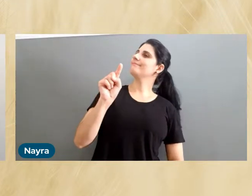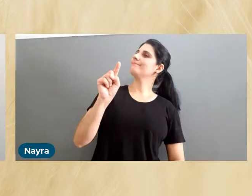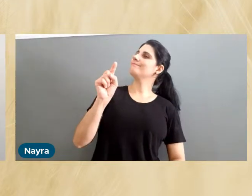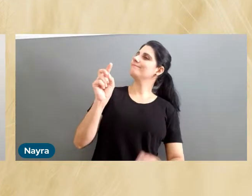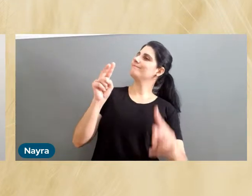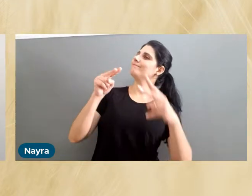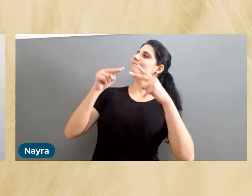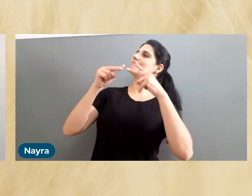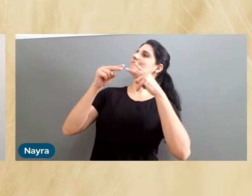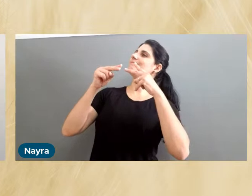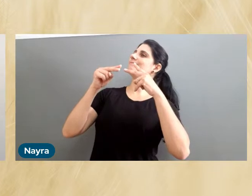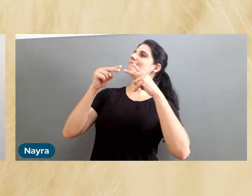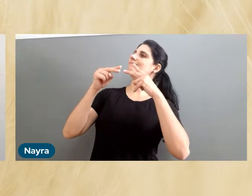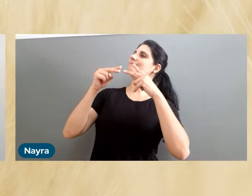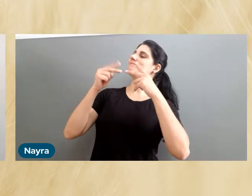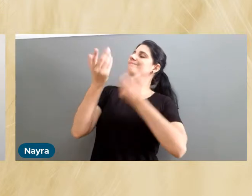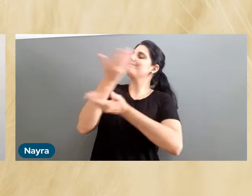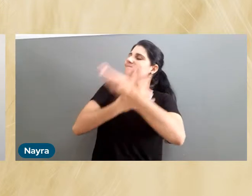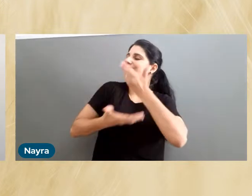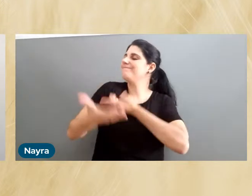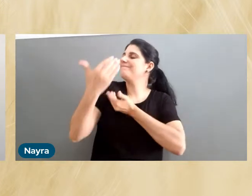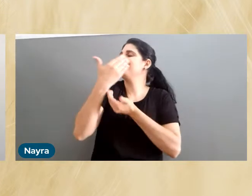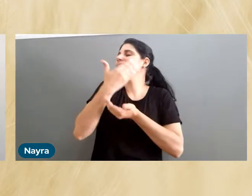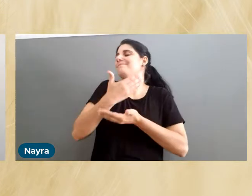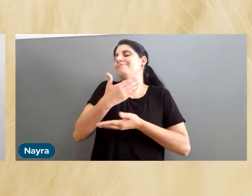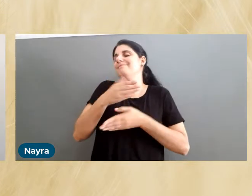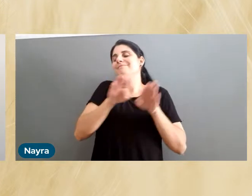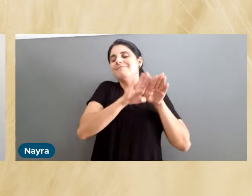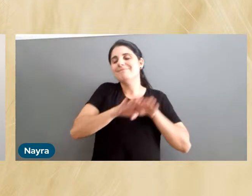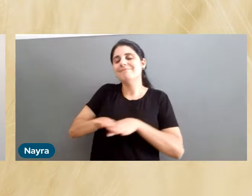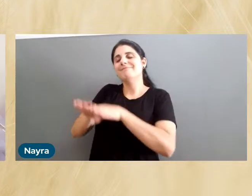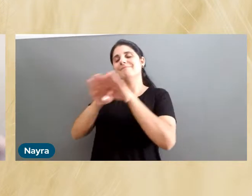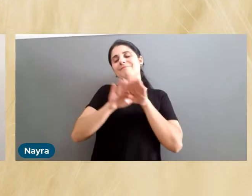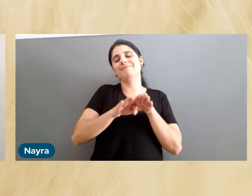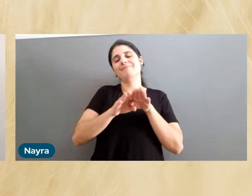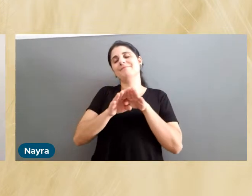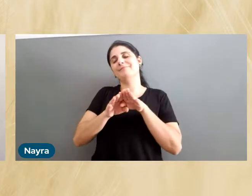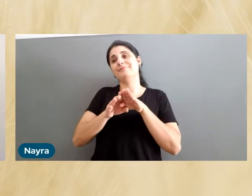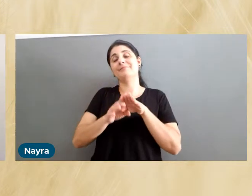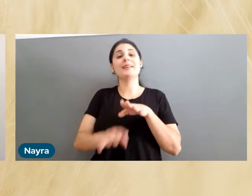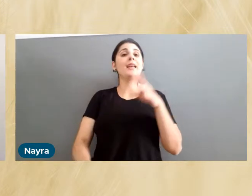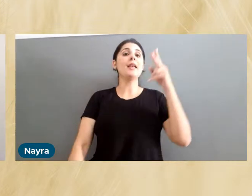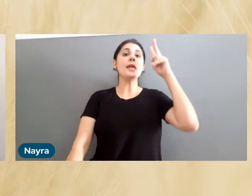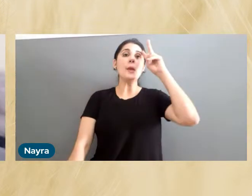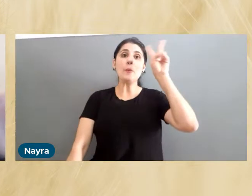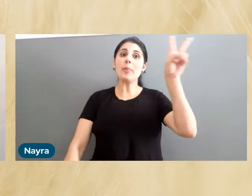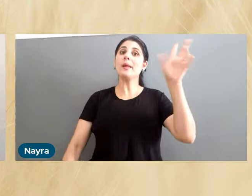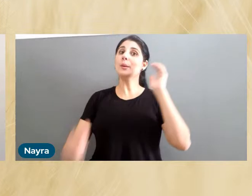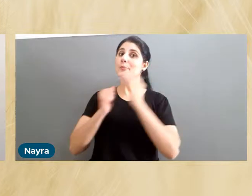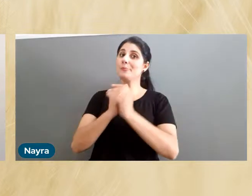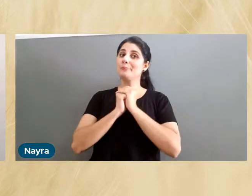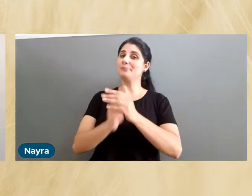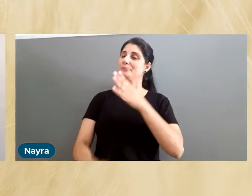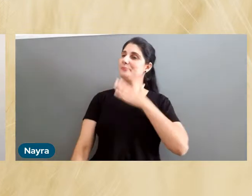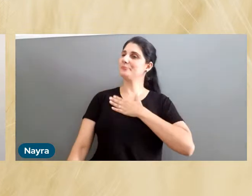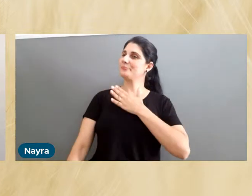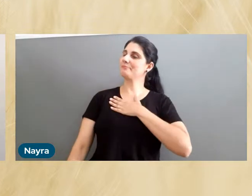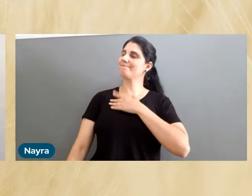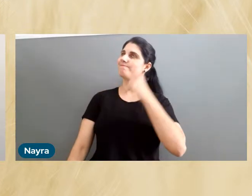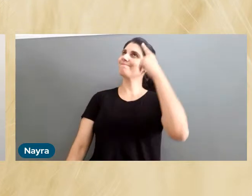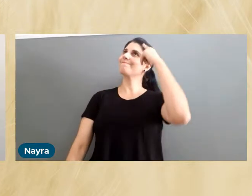uma postura fraterna, foi uma postura de irmão. Ou me lembro de uma prece que você fez, de um pensamento